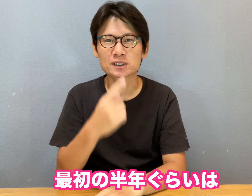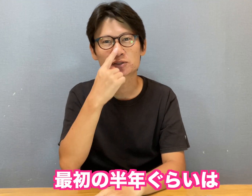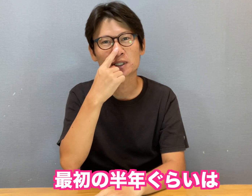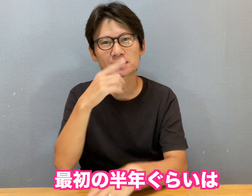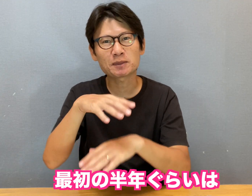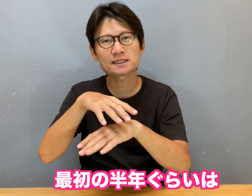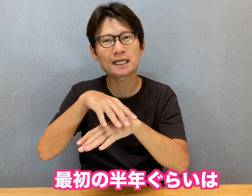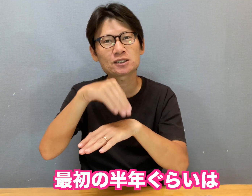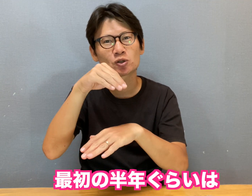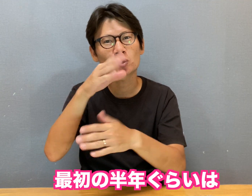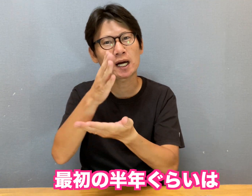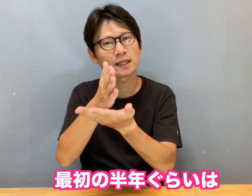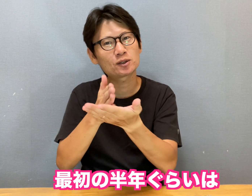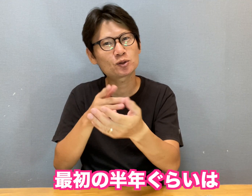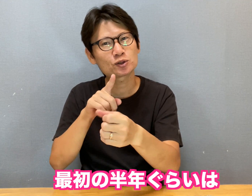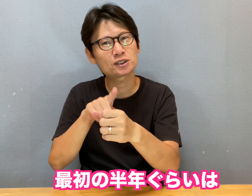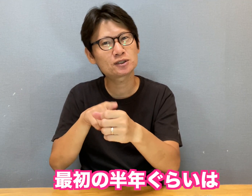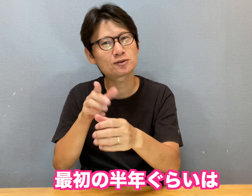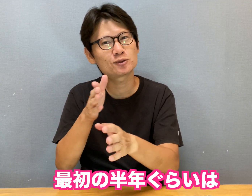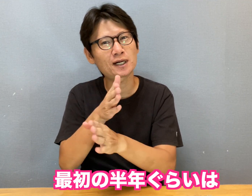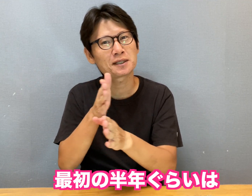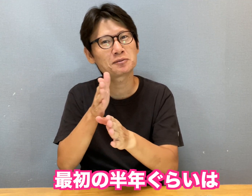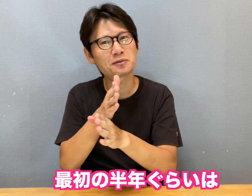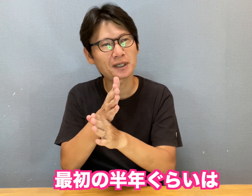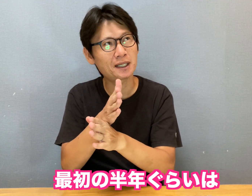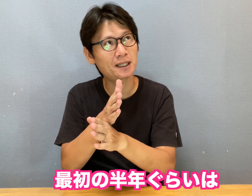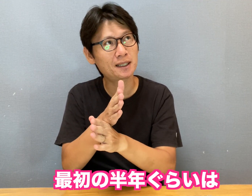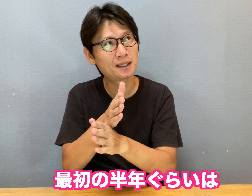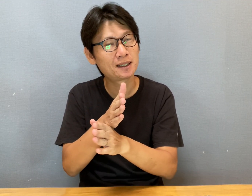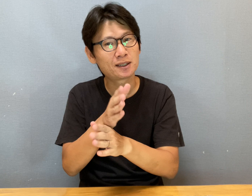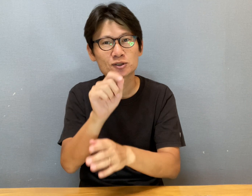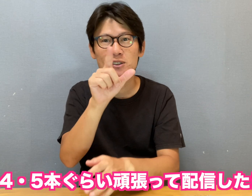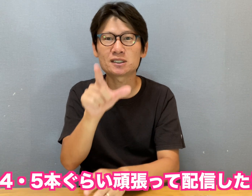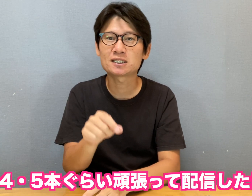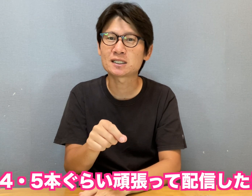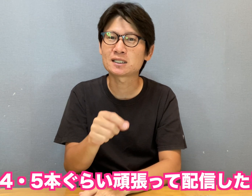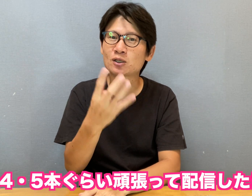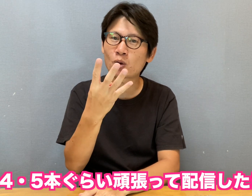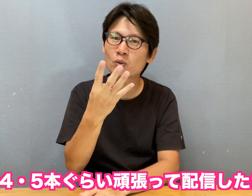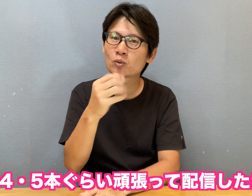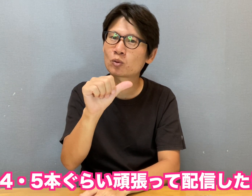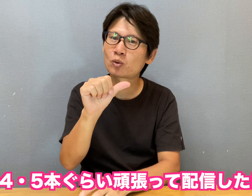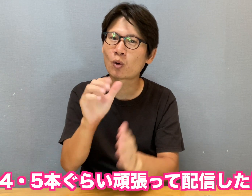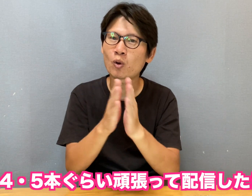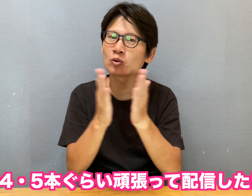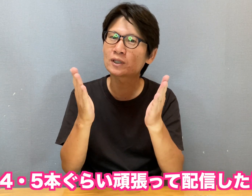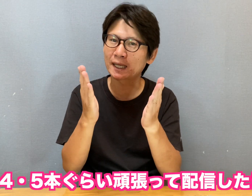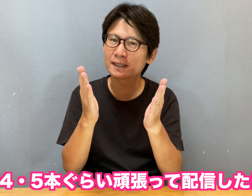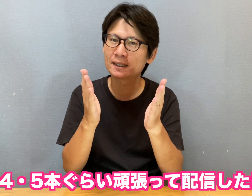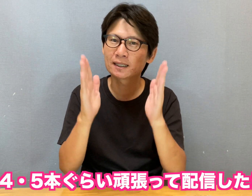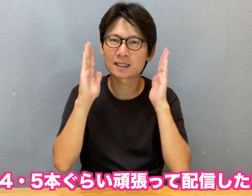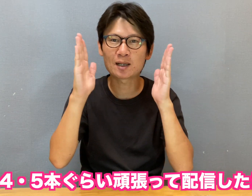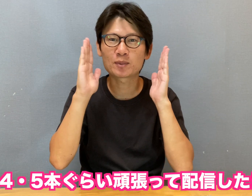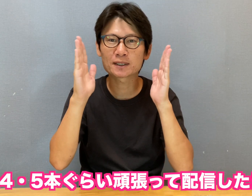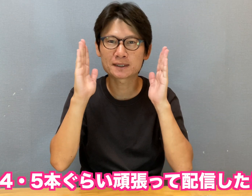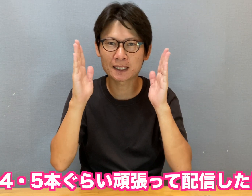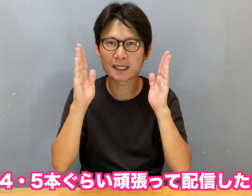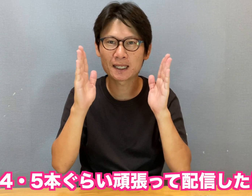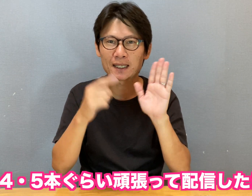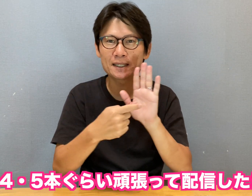は、まあ、最初の半年ぐらいは月に4、5本ぐらい頑張って出